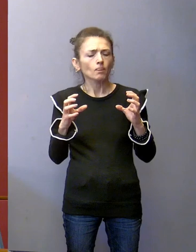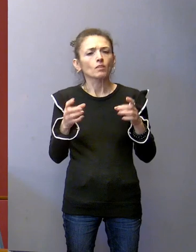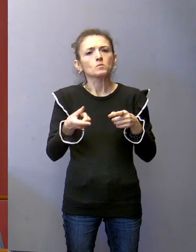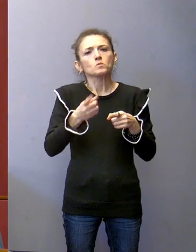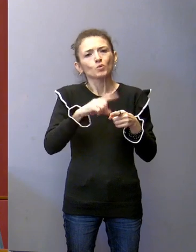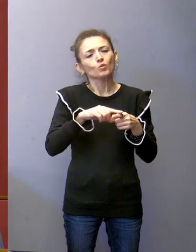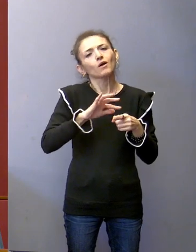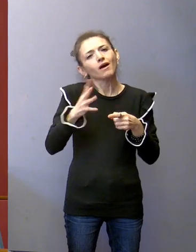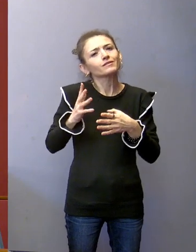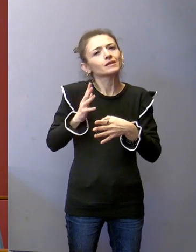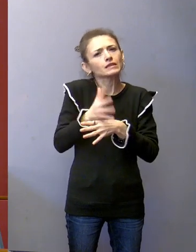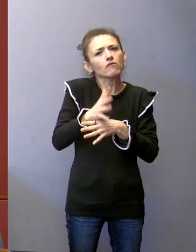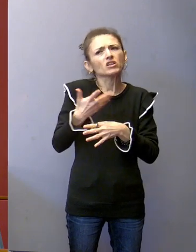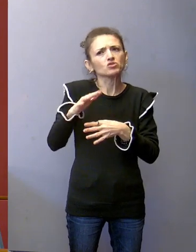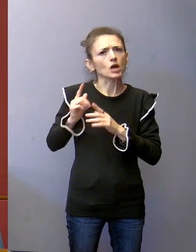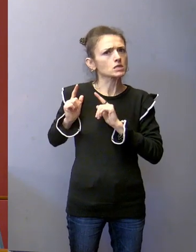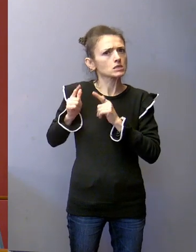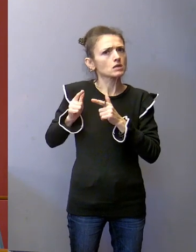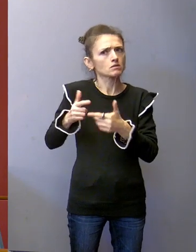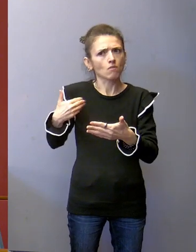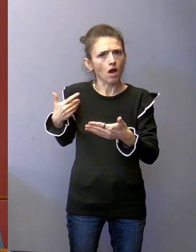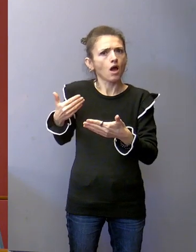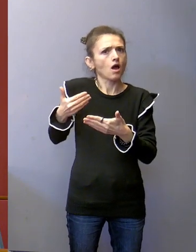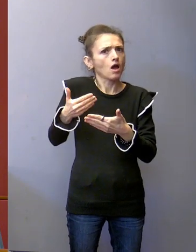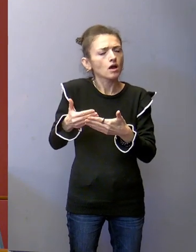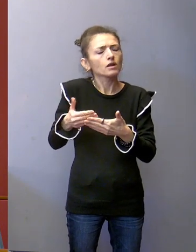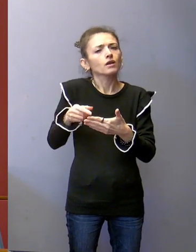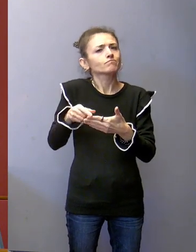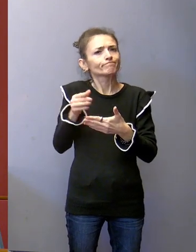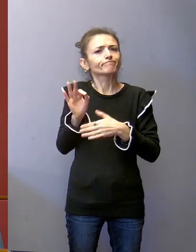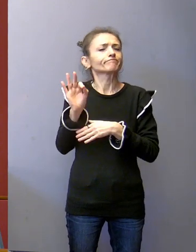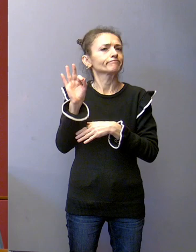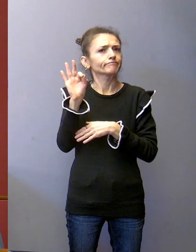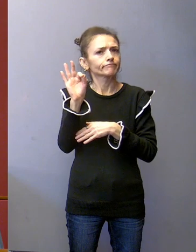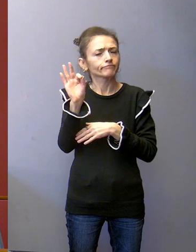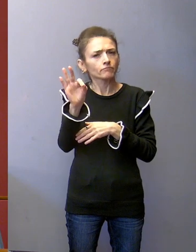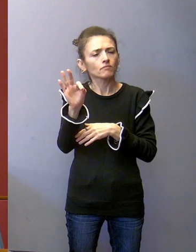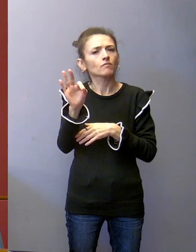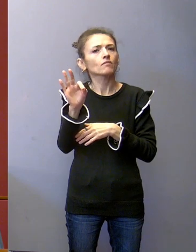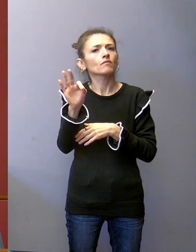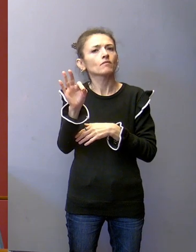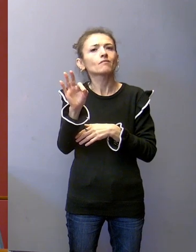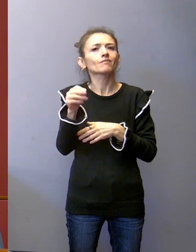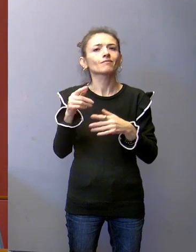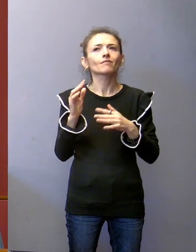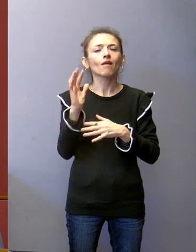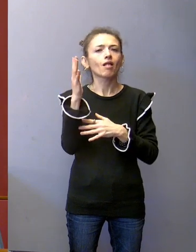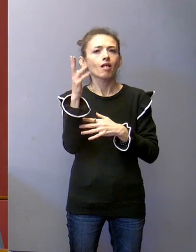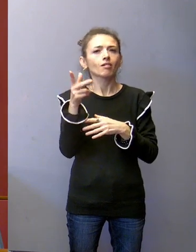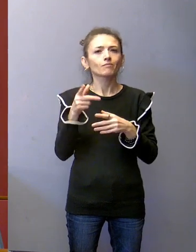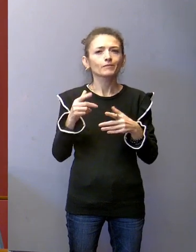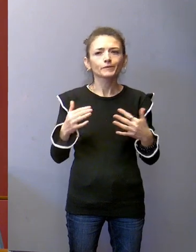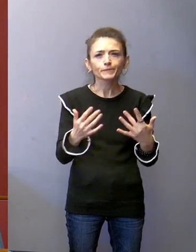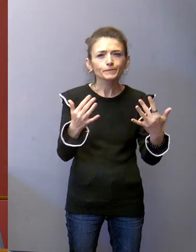a interventi in atto ormai da diverse settimane diretti a alle potature sappiamo che